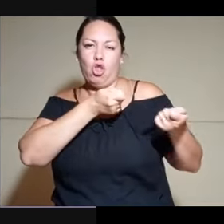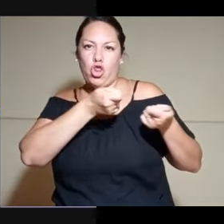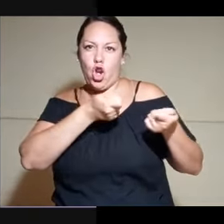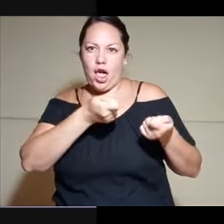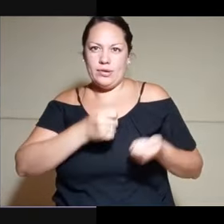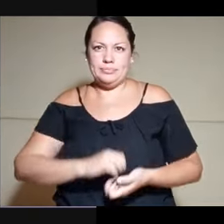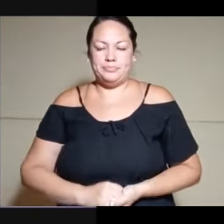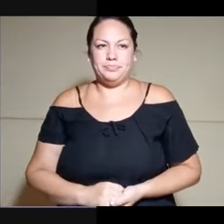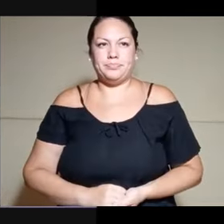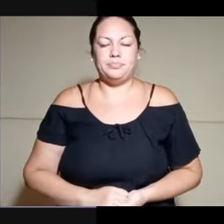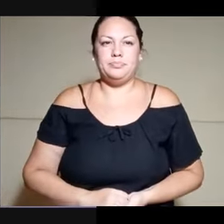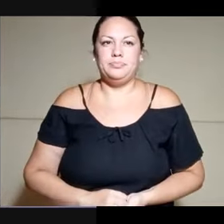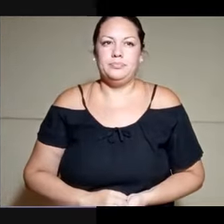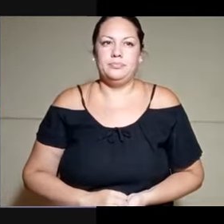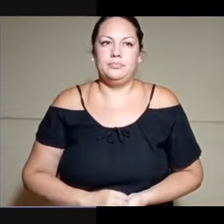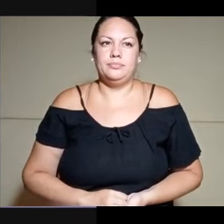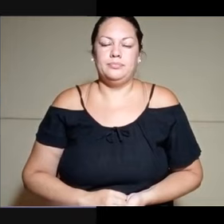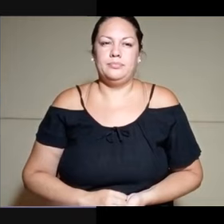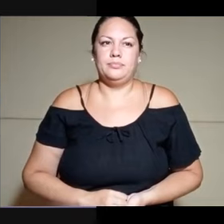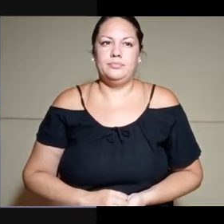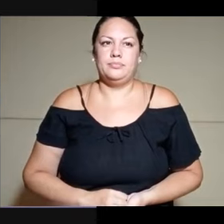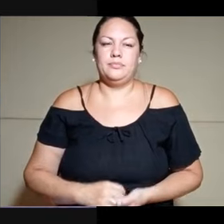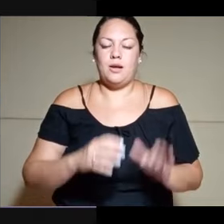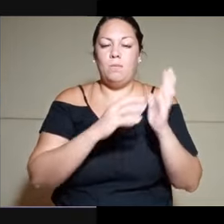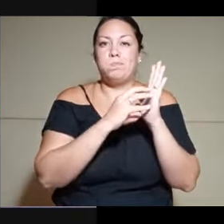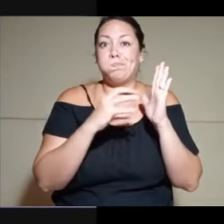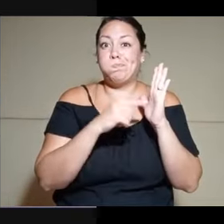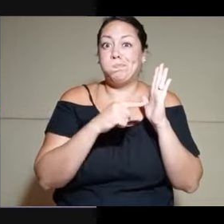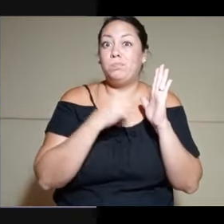del centro vital de la respiración y del centro cardiovascular.